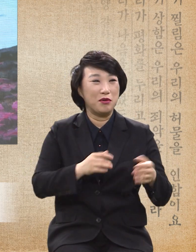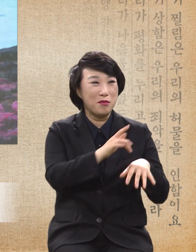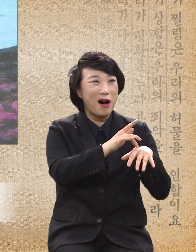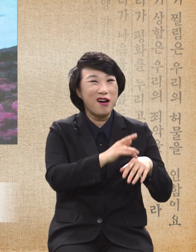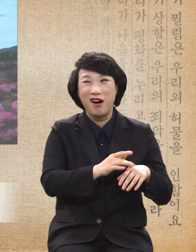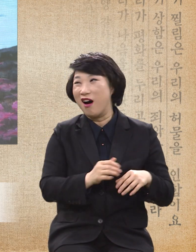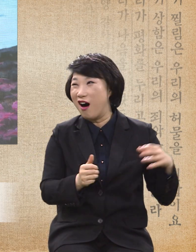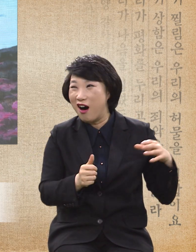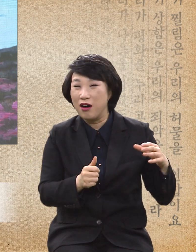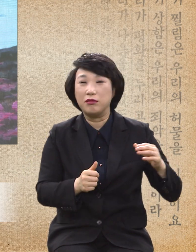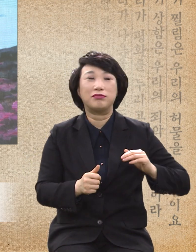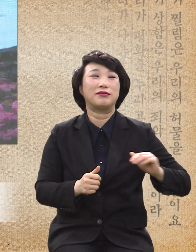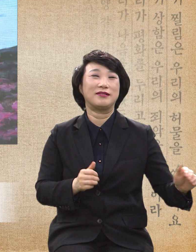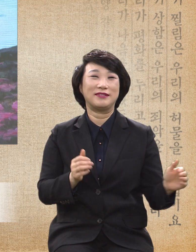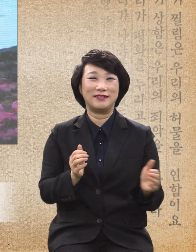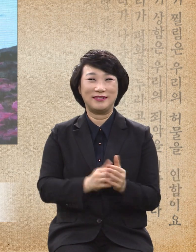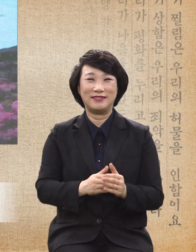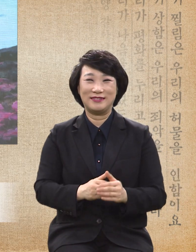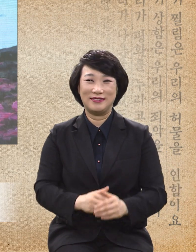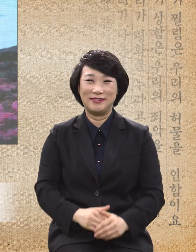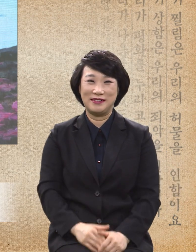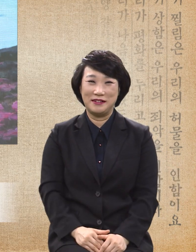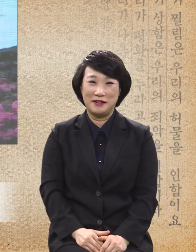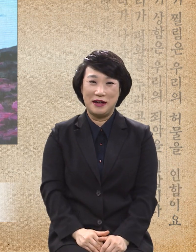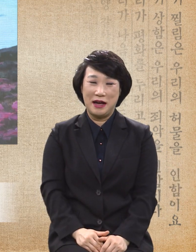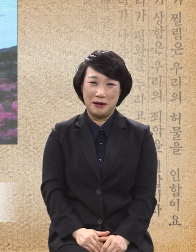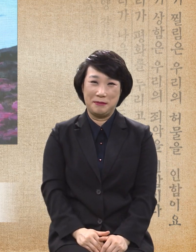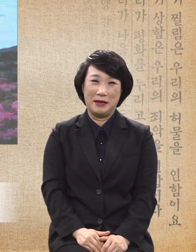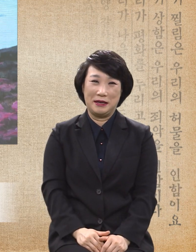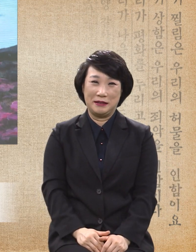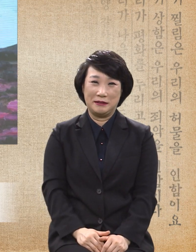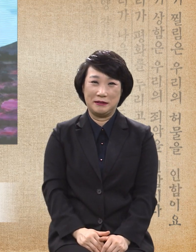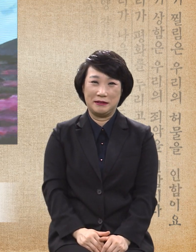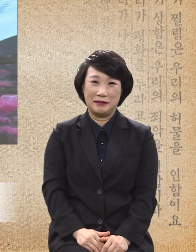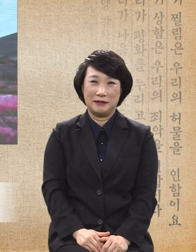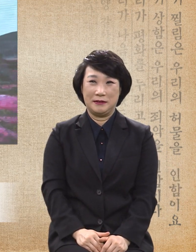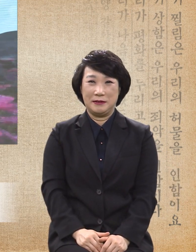수 있느냐 그 말입니다. 예,